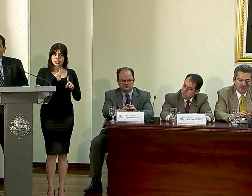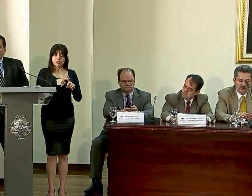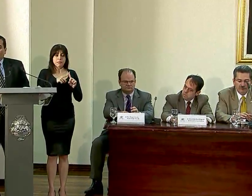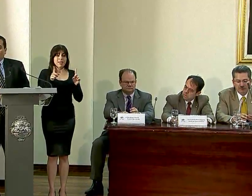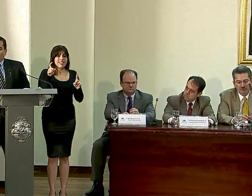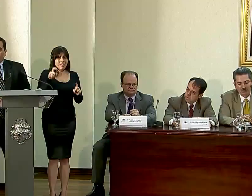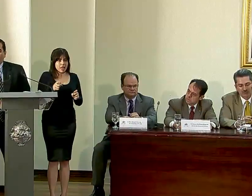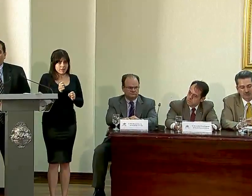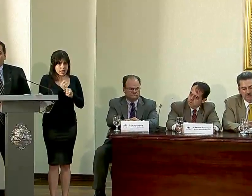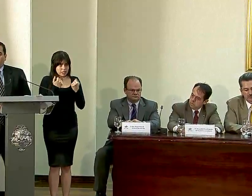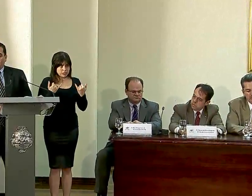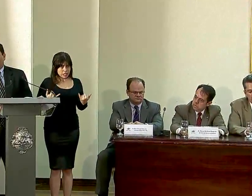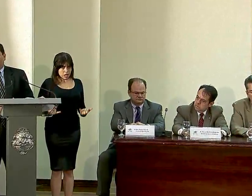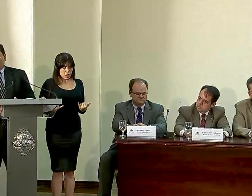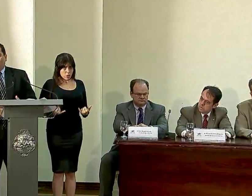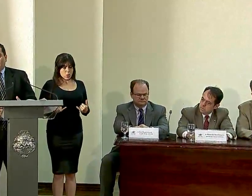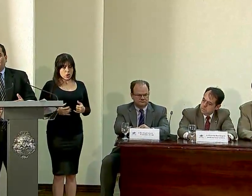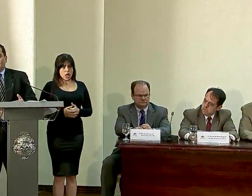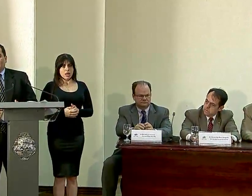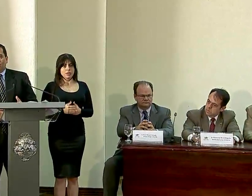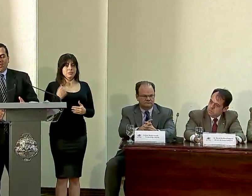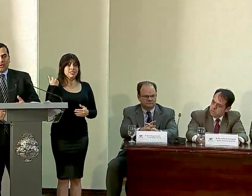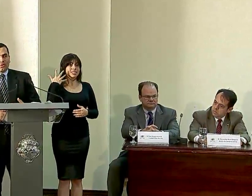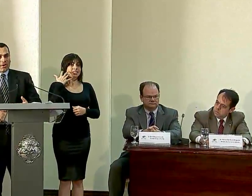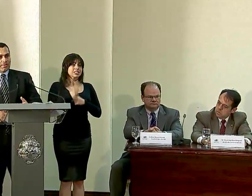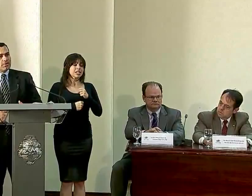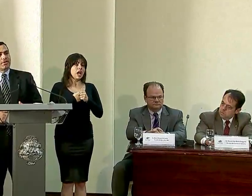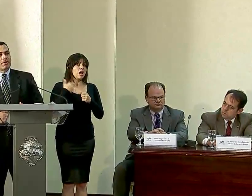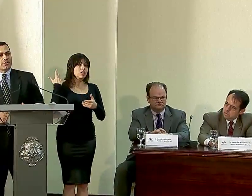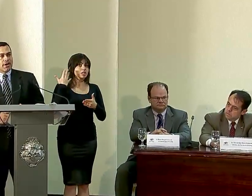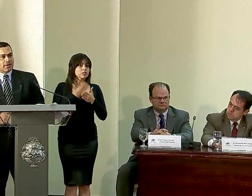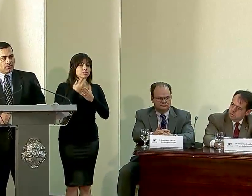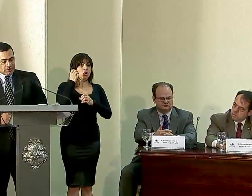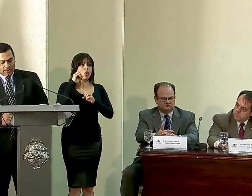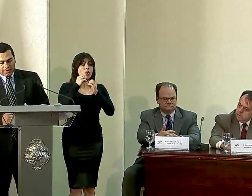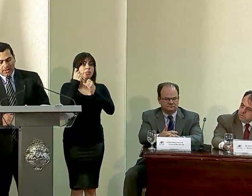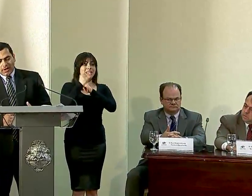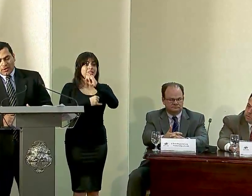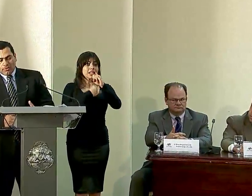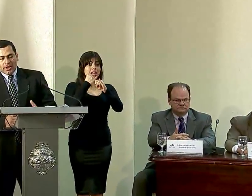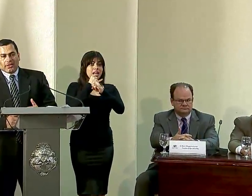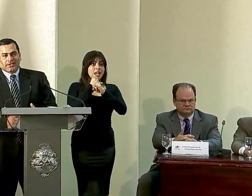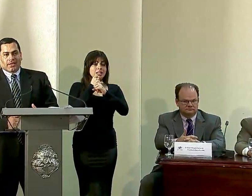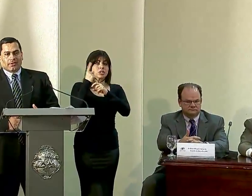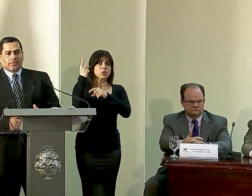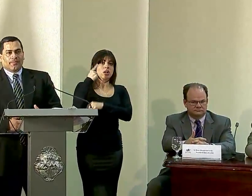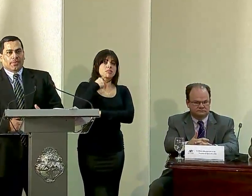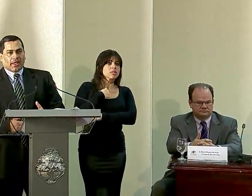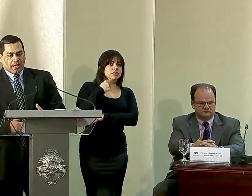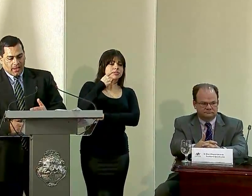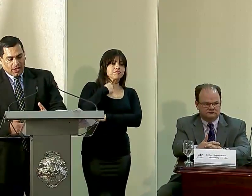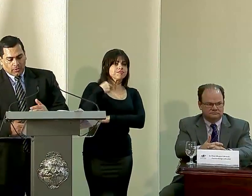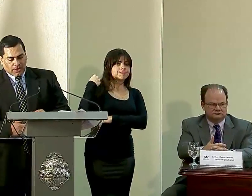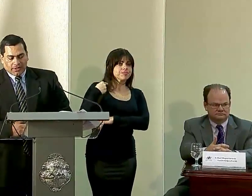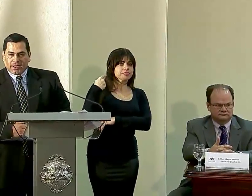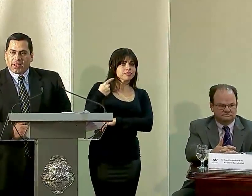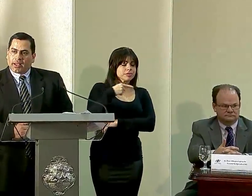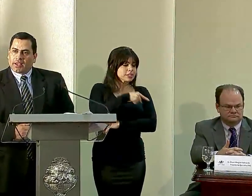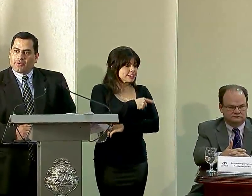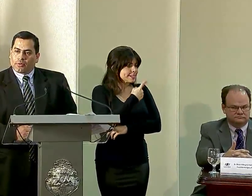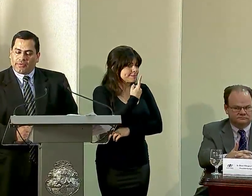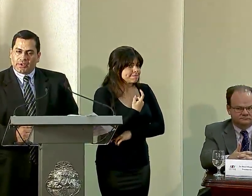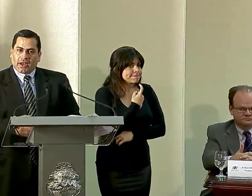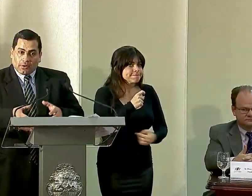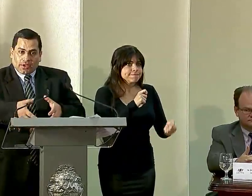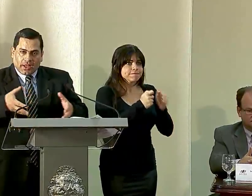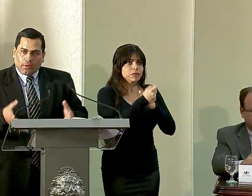Pero hay que hacerlo ahora, ¿verdad? Luego de 15 años en que los organismos internacionales justamente nos vienen diciendo que la ausencia